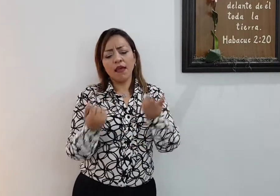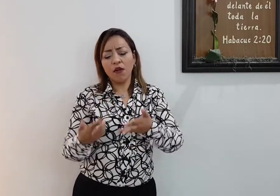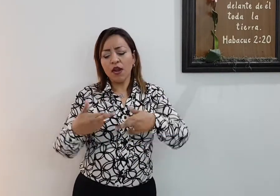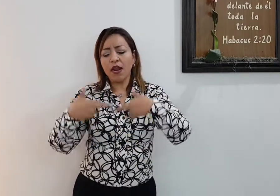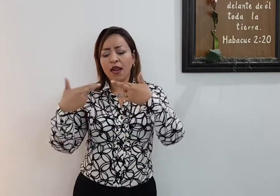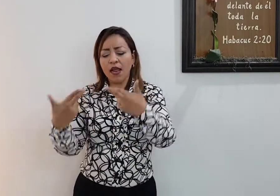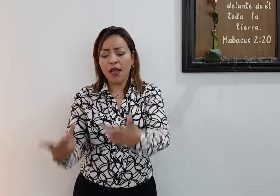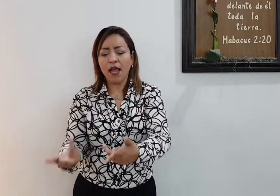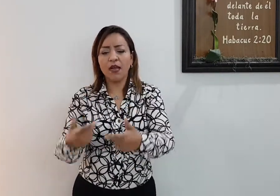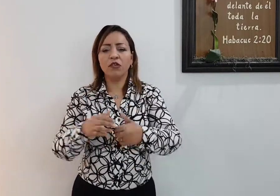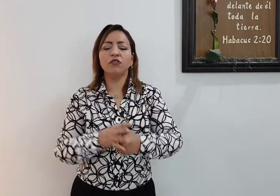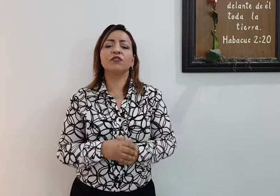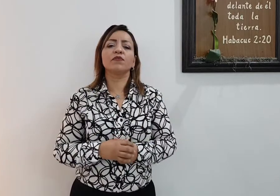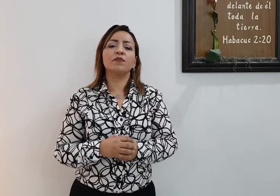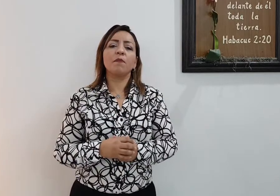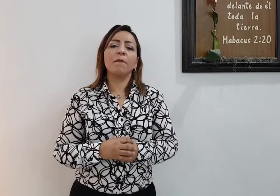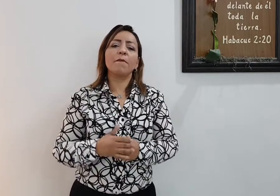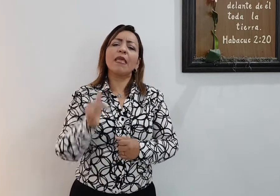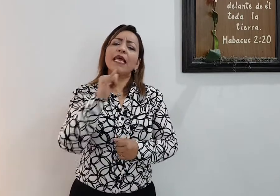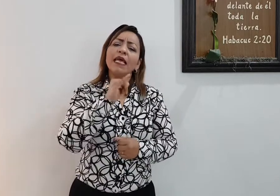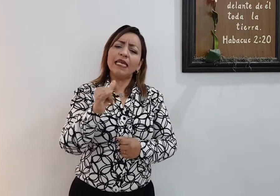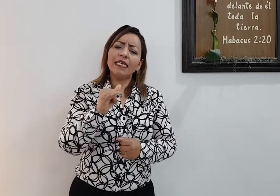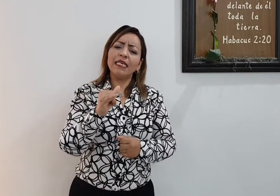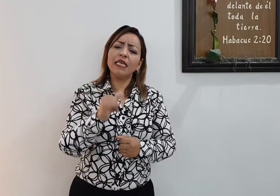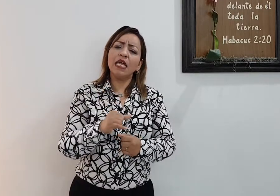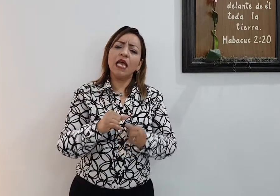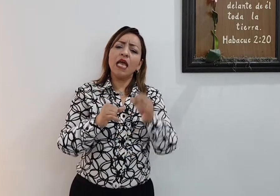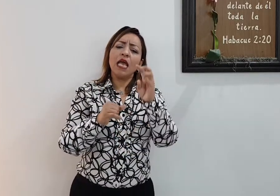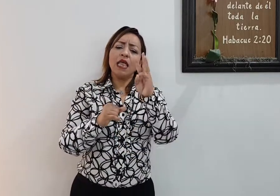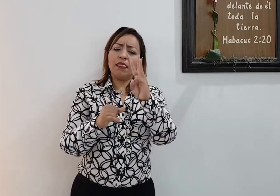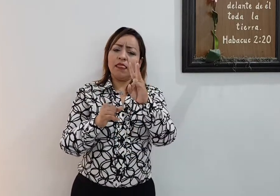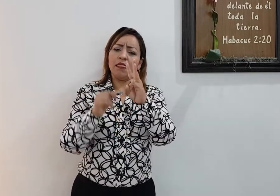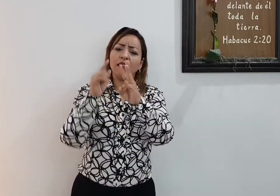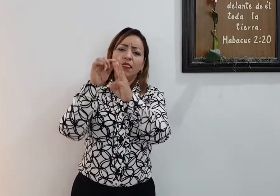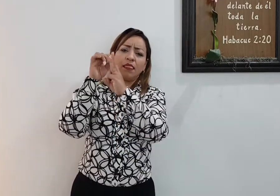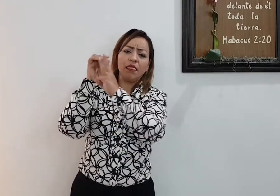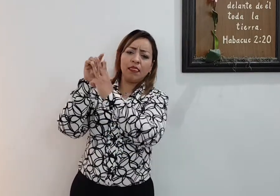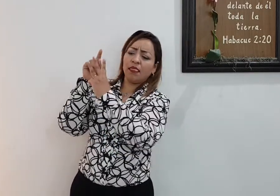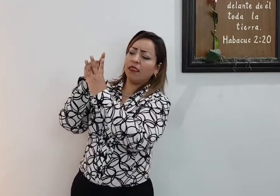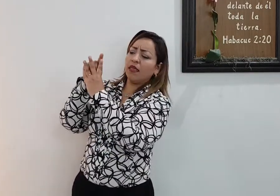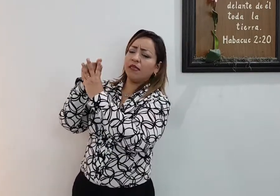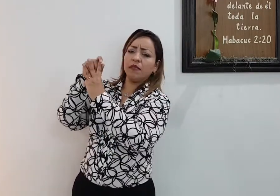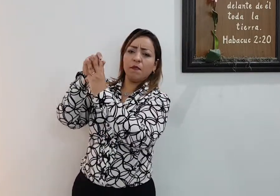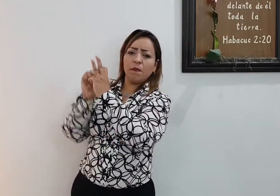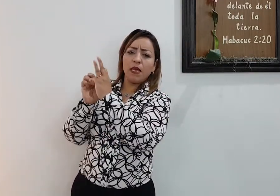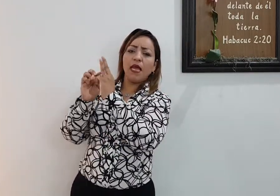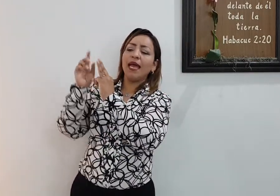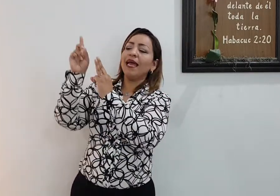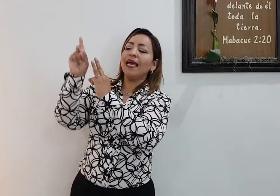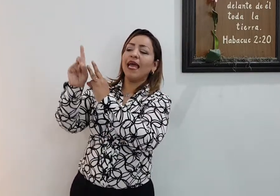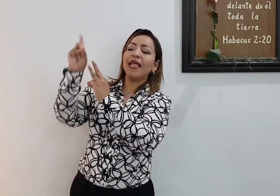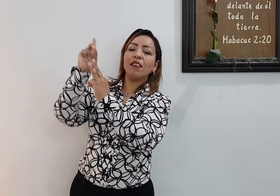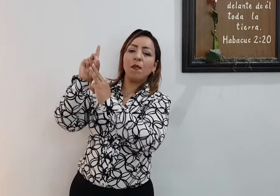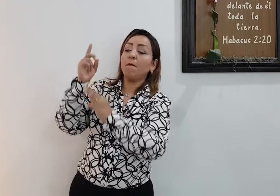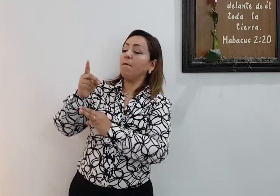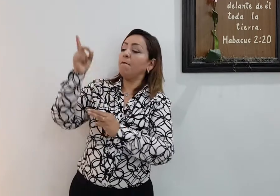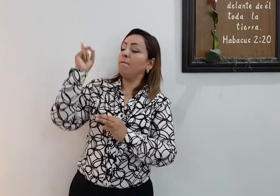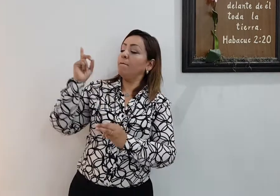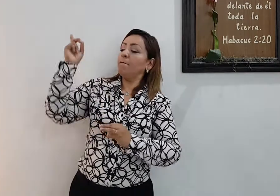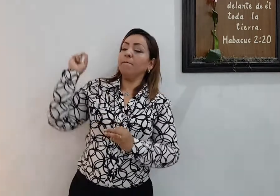vayan a la casa de enfrente y ahí van a encontrar un pollino atado, tráiganmelo. Y